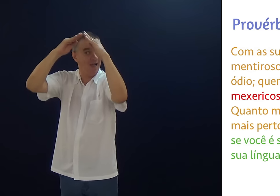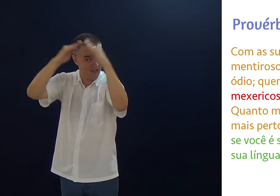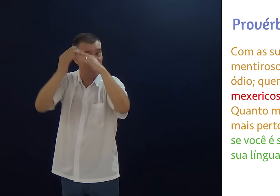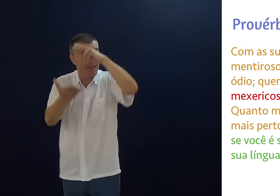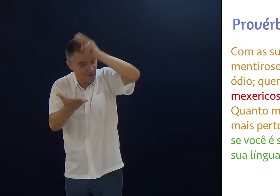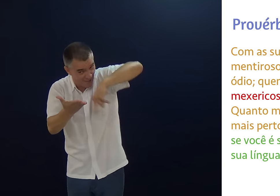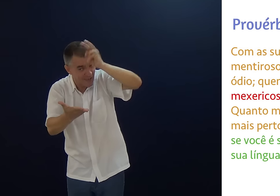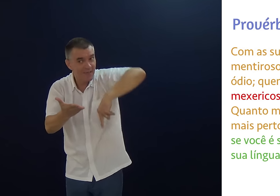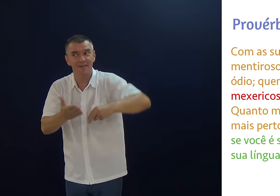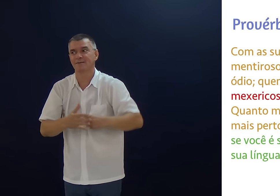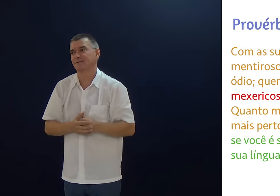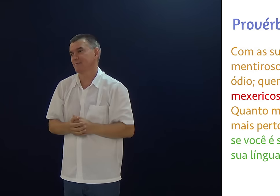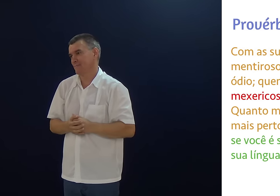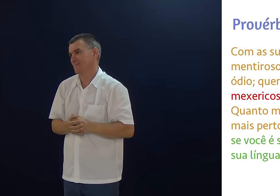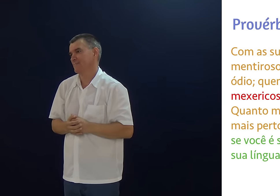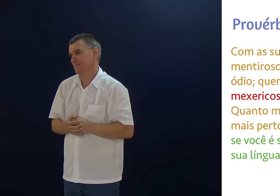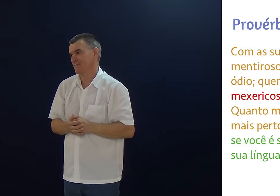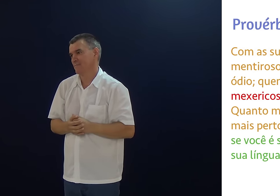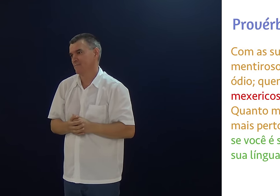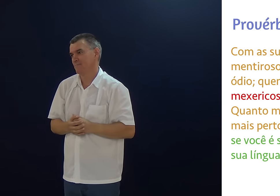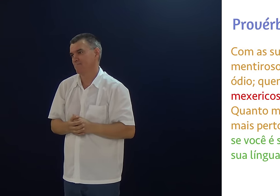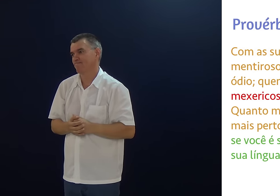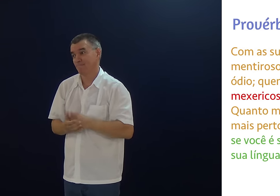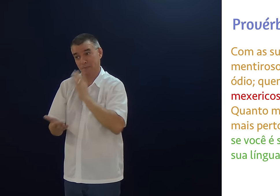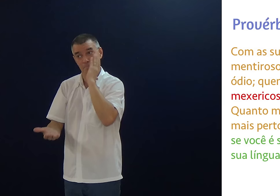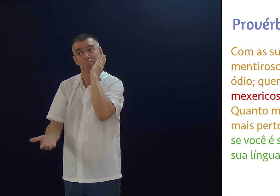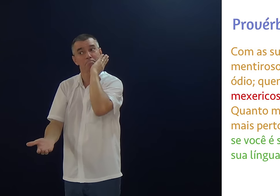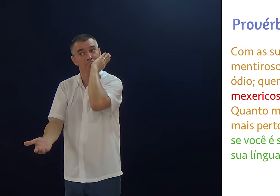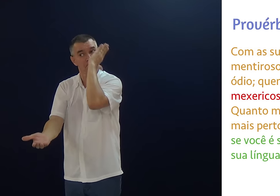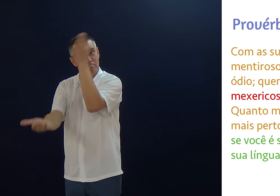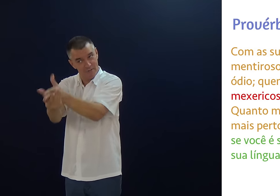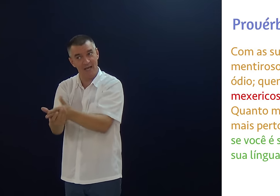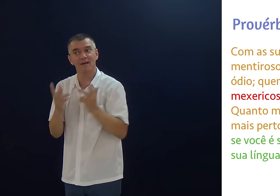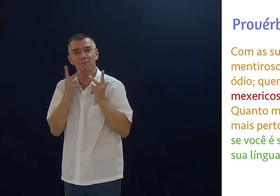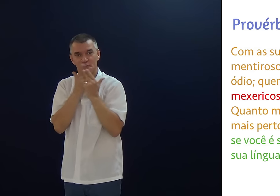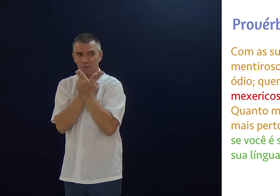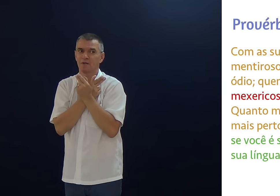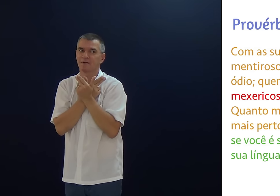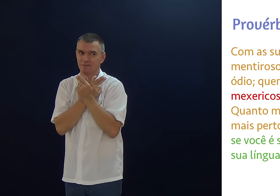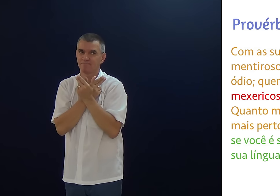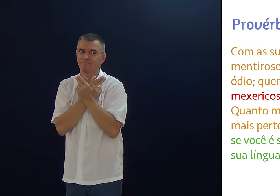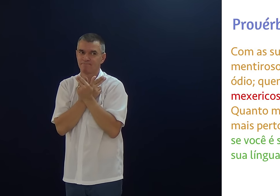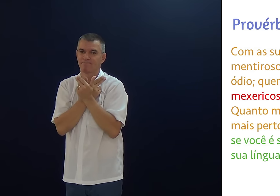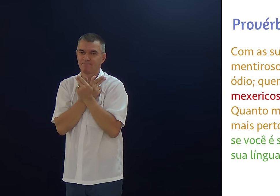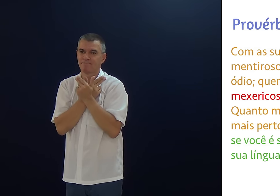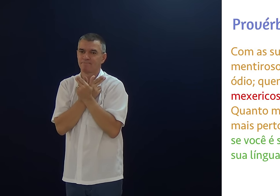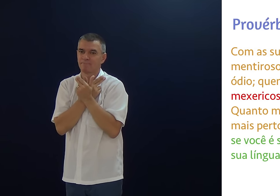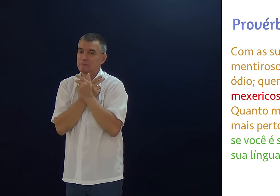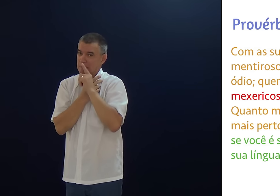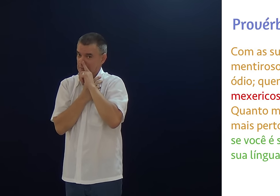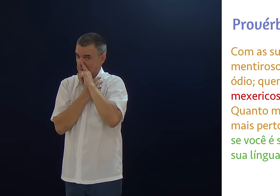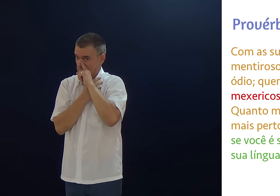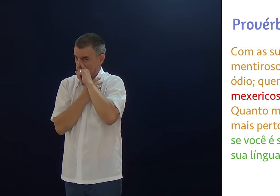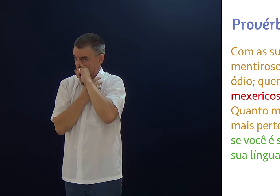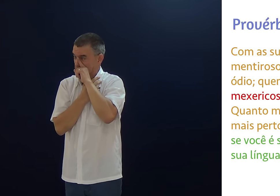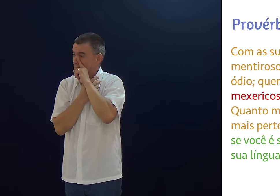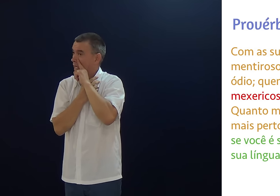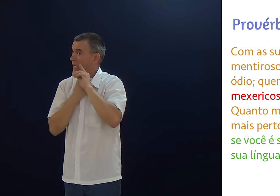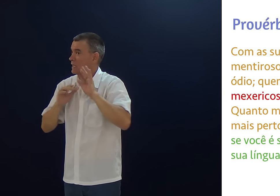diz lá em casa pode anotar aí chega lá em casa e ler esse texto pare de fofocar isso é